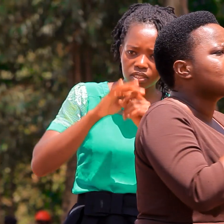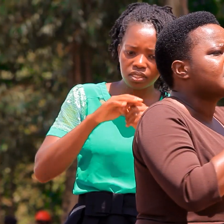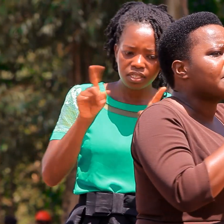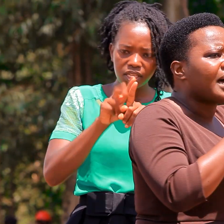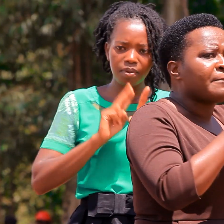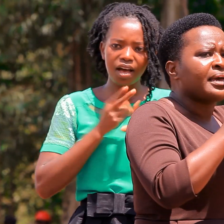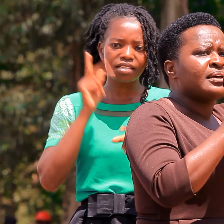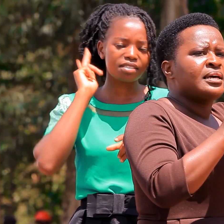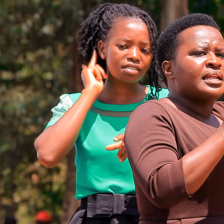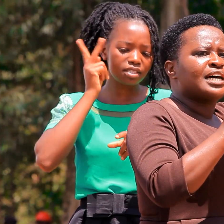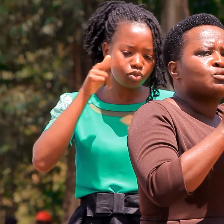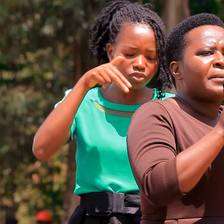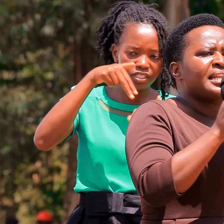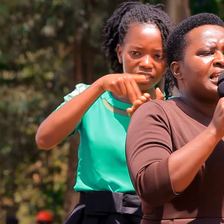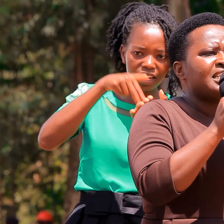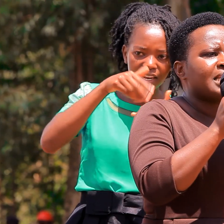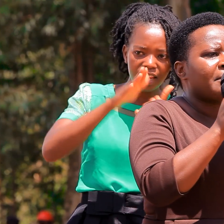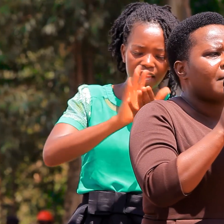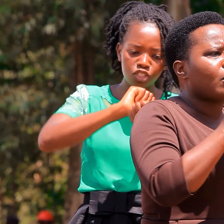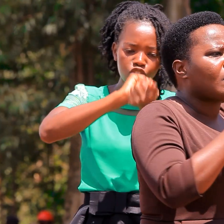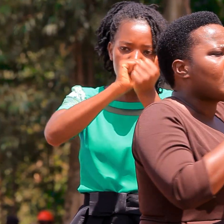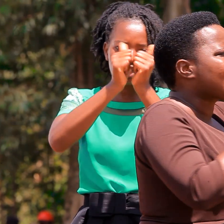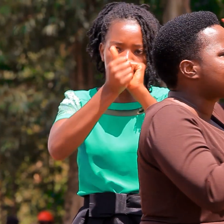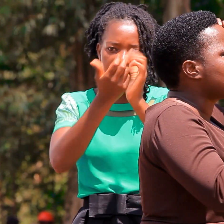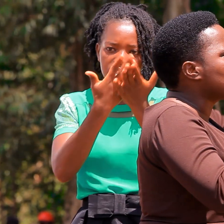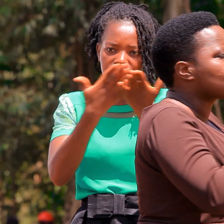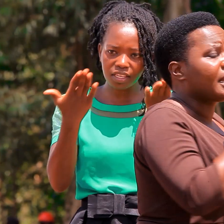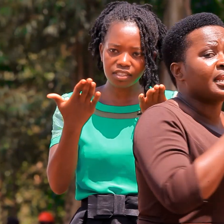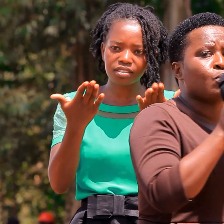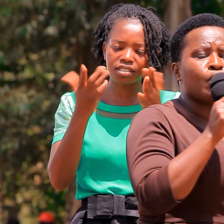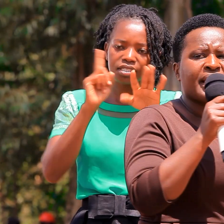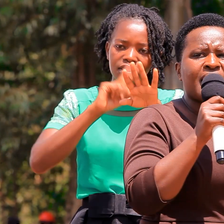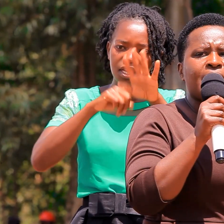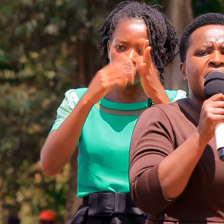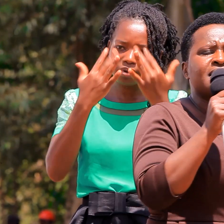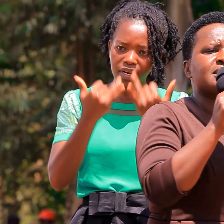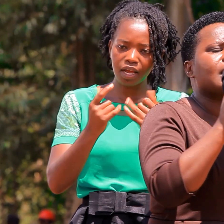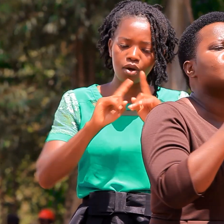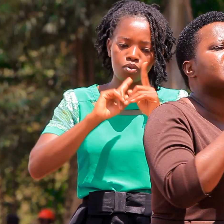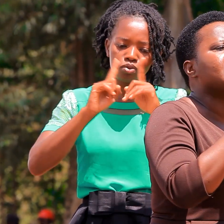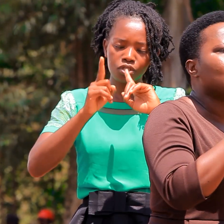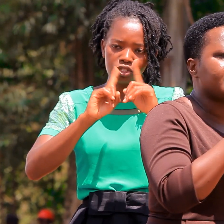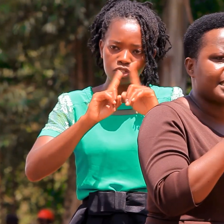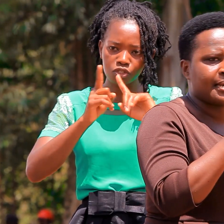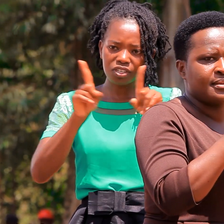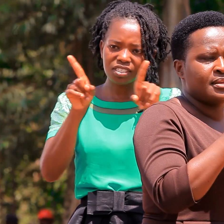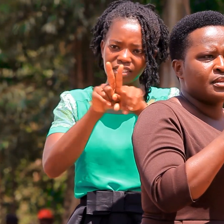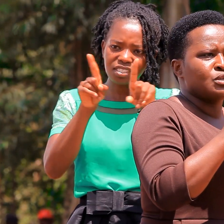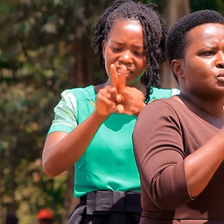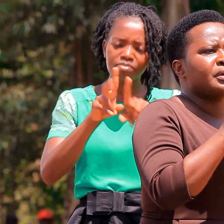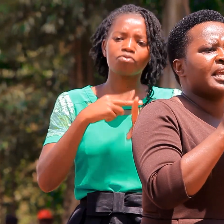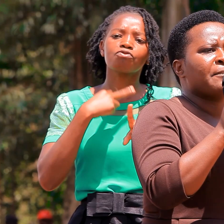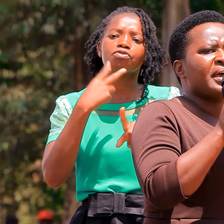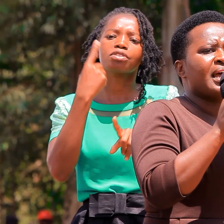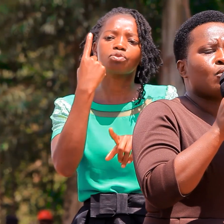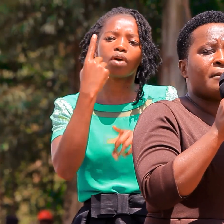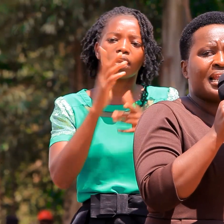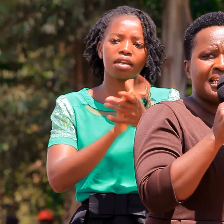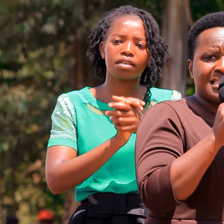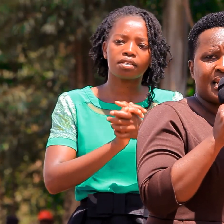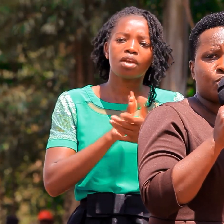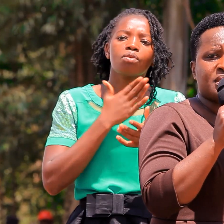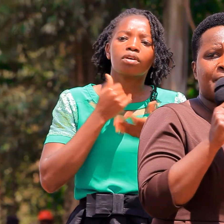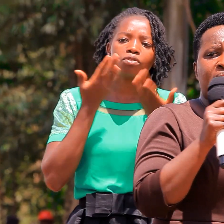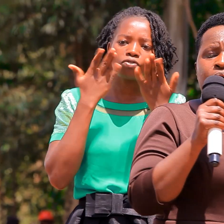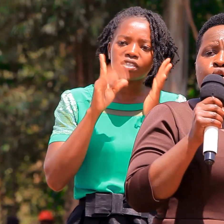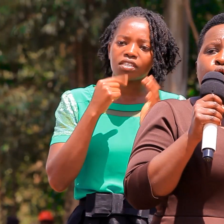pia tusimame na tubadilishe mambo kwa wakati huu, tunaenda kuongea kama sauti moja. So ningependa